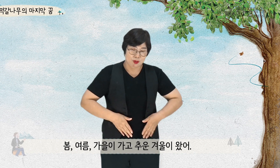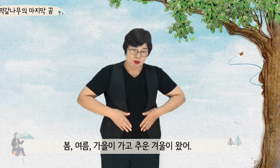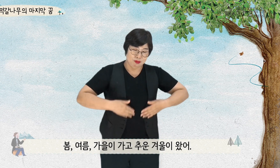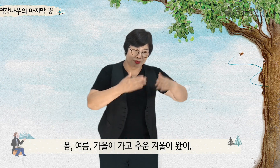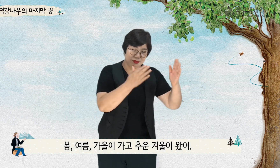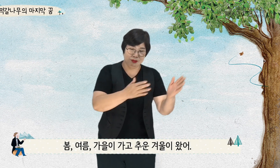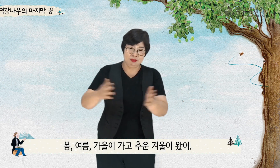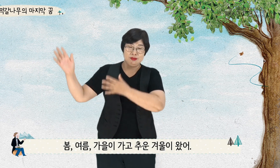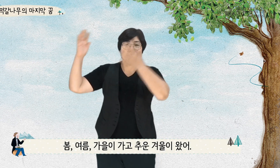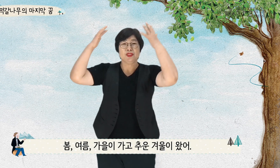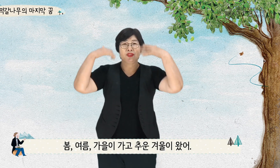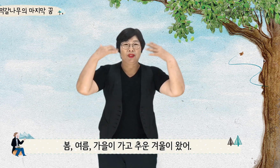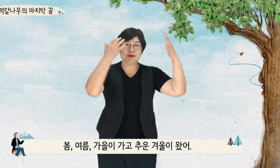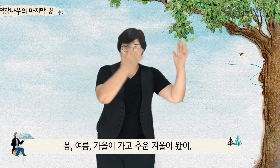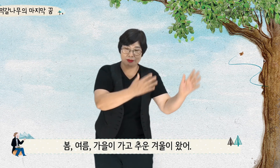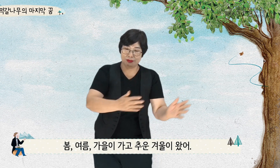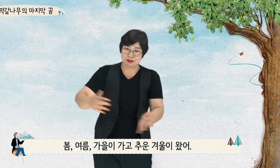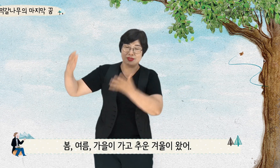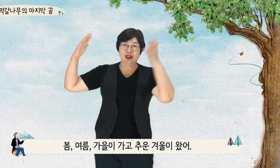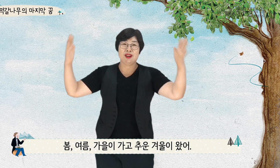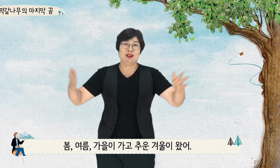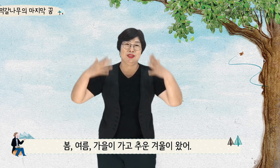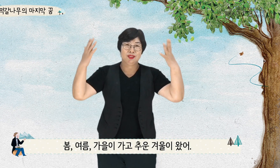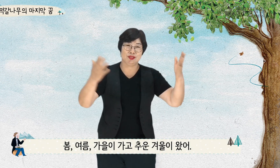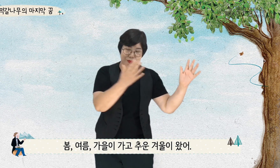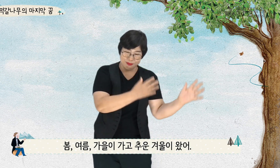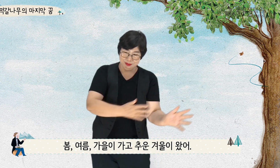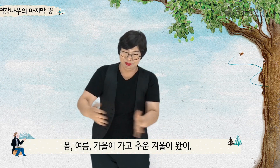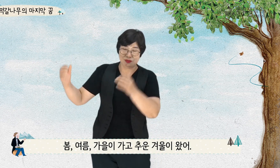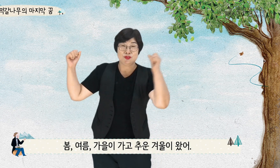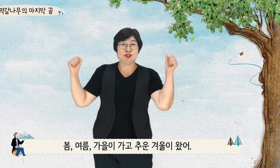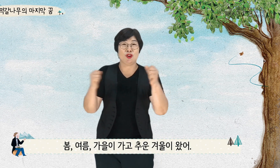봄, 여름, 가을이 가고 추운 겨울이 왔어.